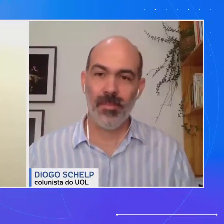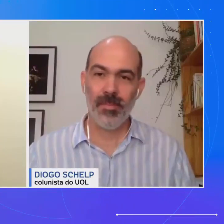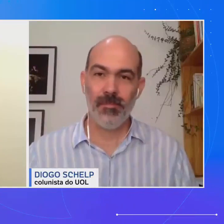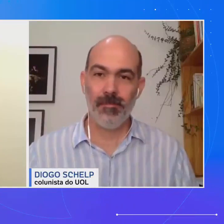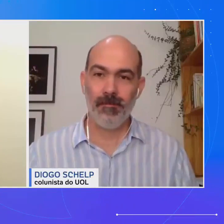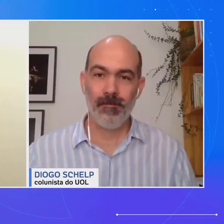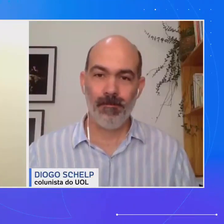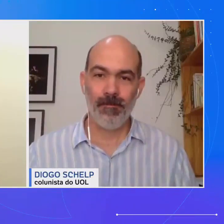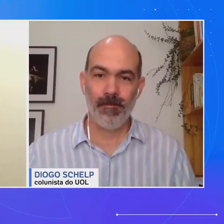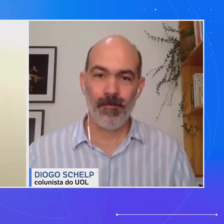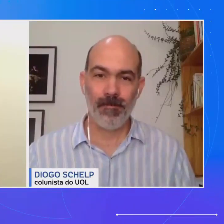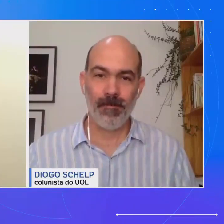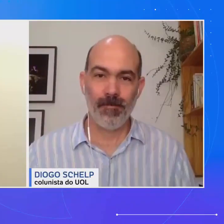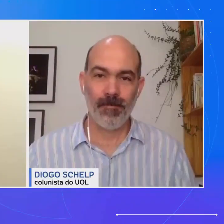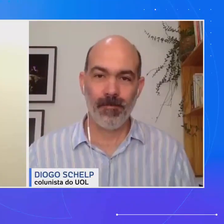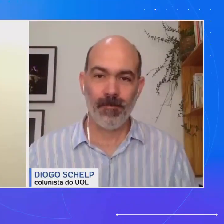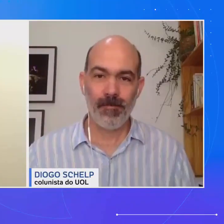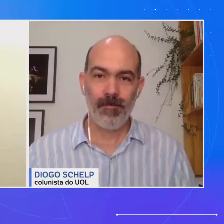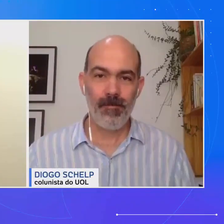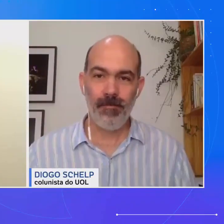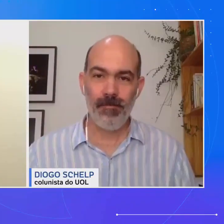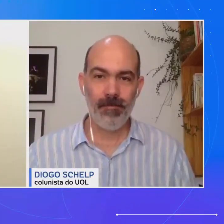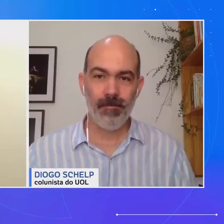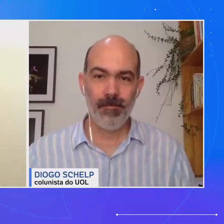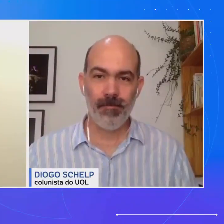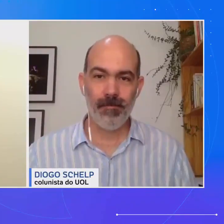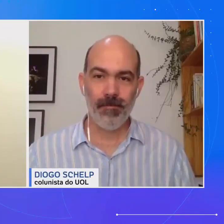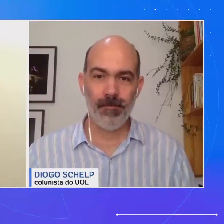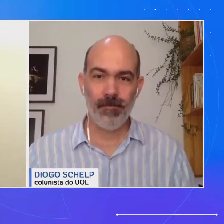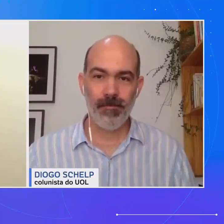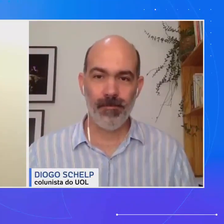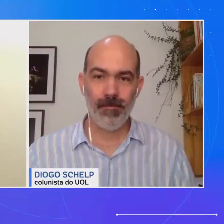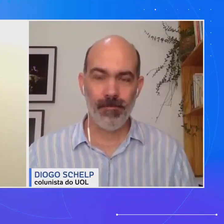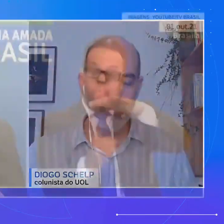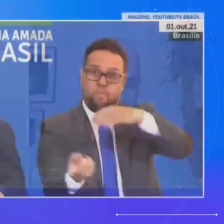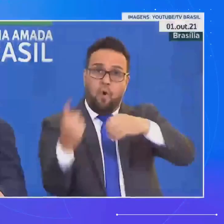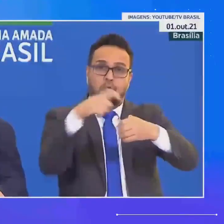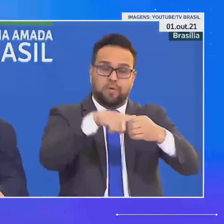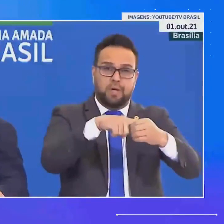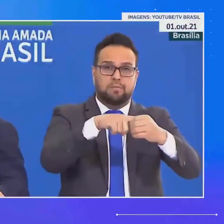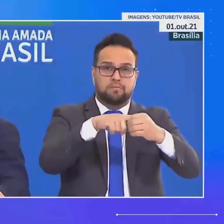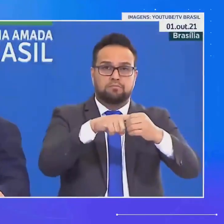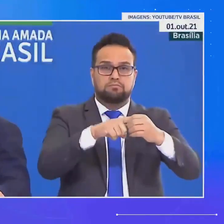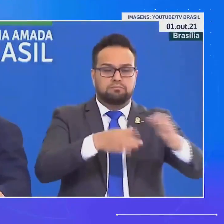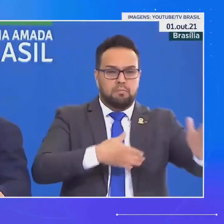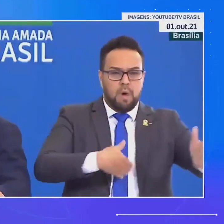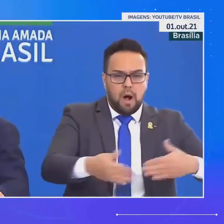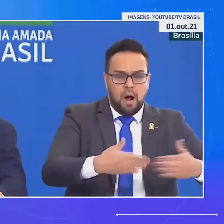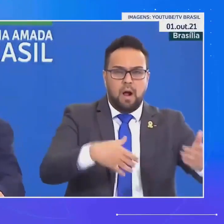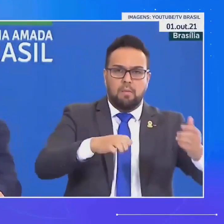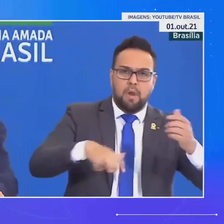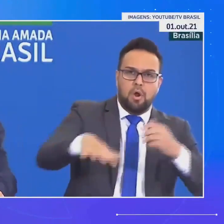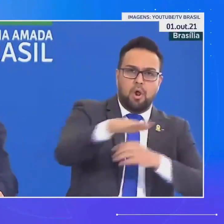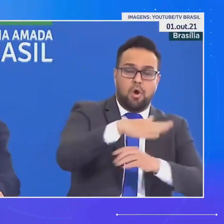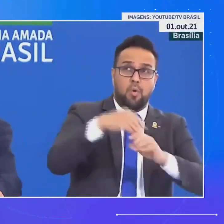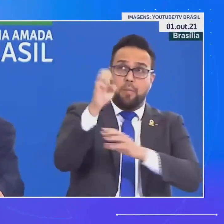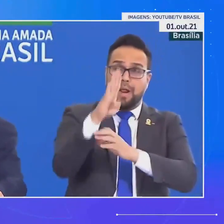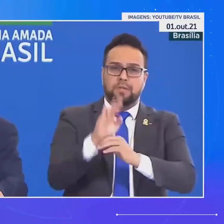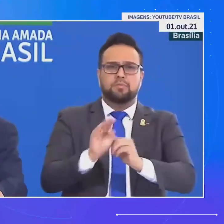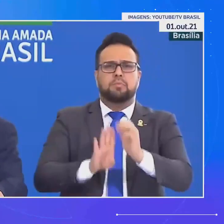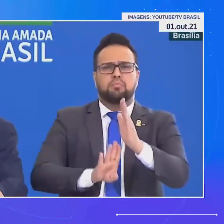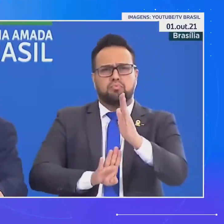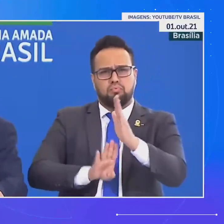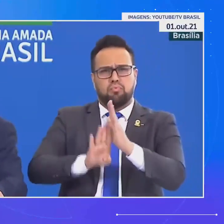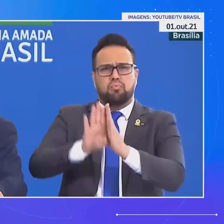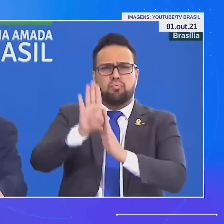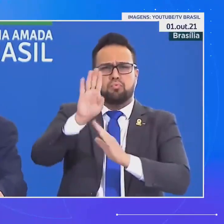que é aquele programa que eles querem substituir o Bolsa Família. Vamos ouvir o que disse Paulo Guedes. Então o Brasil está decolando mais